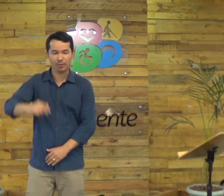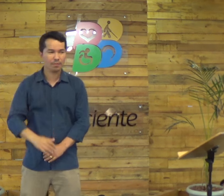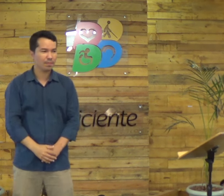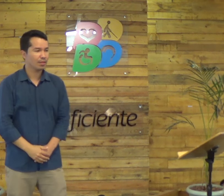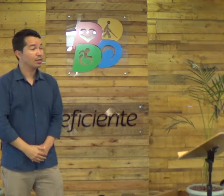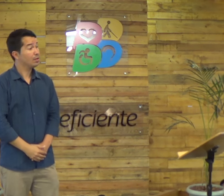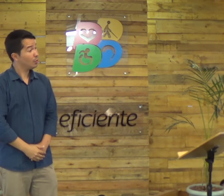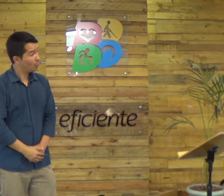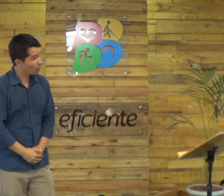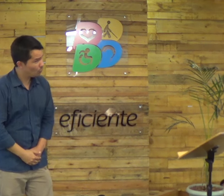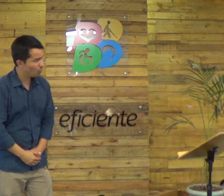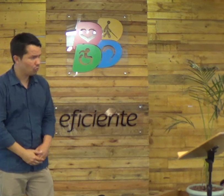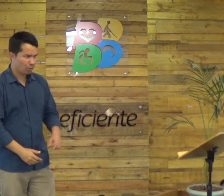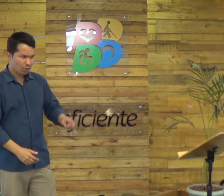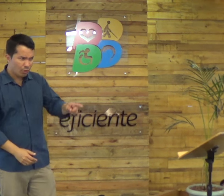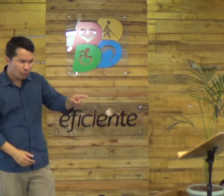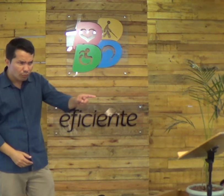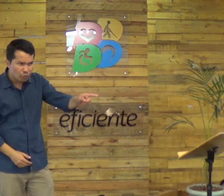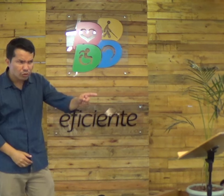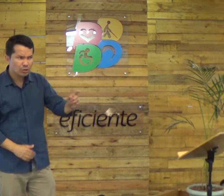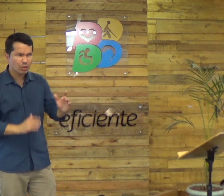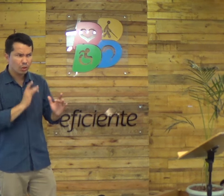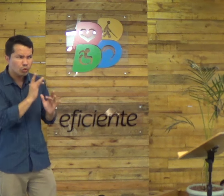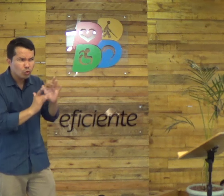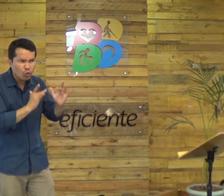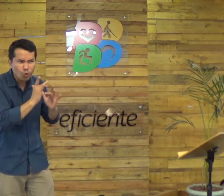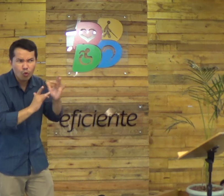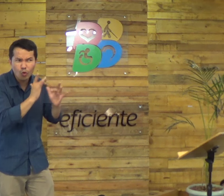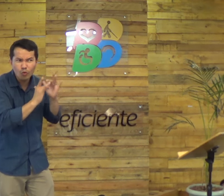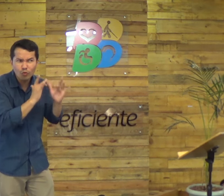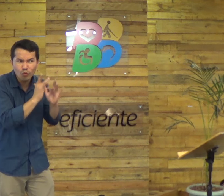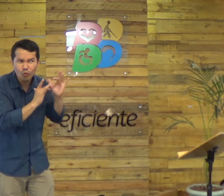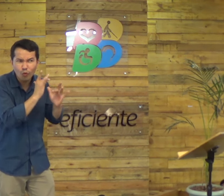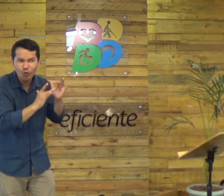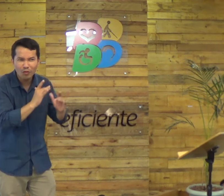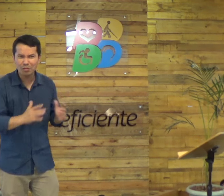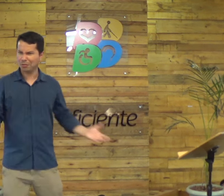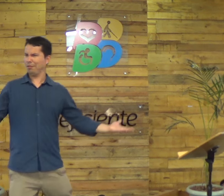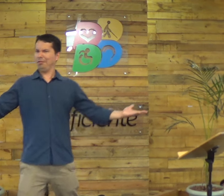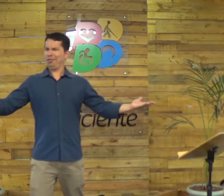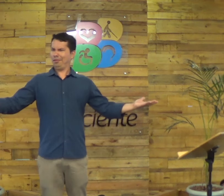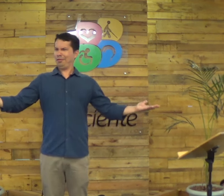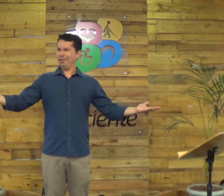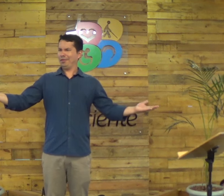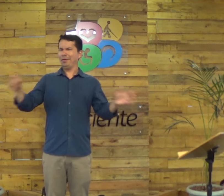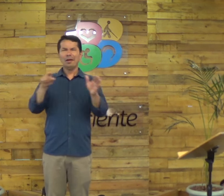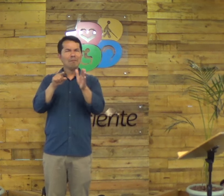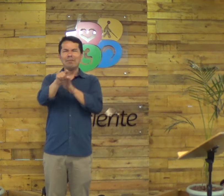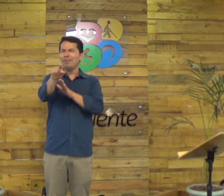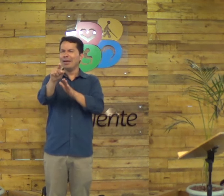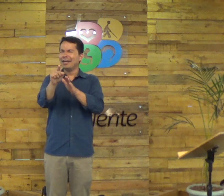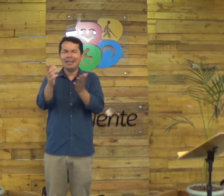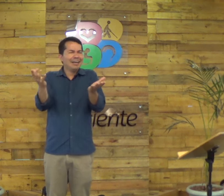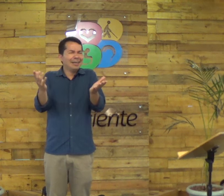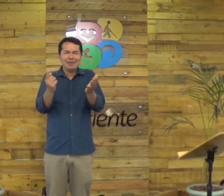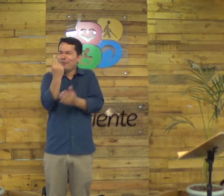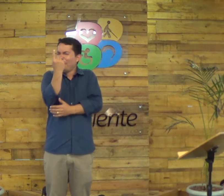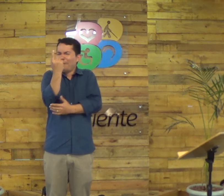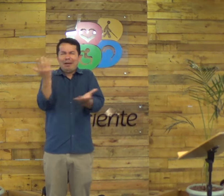lado, olá, você é oigo? Que pergunta é